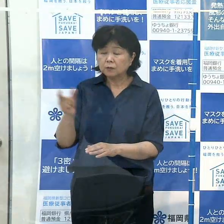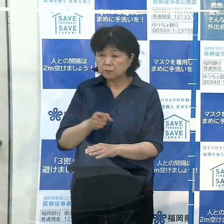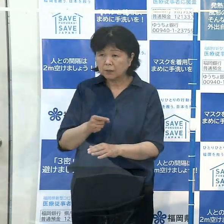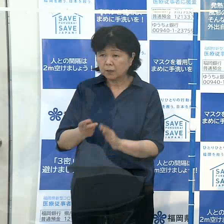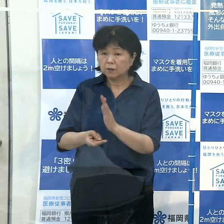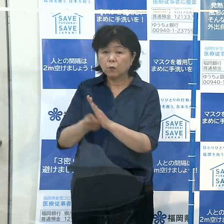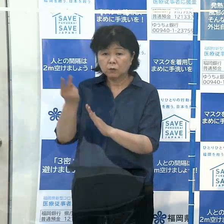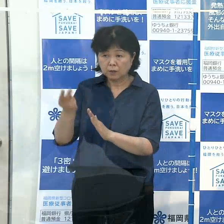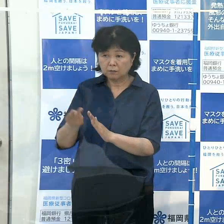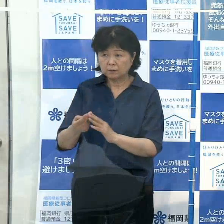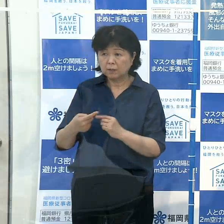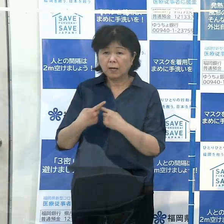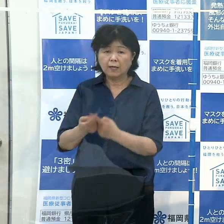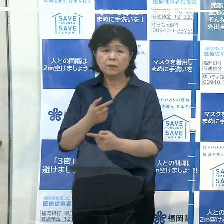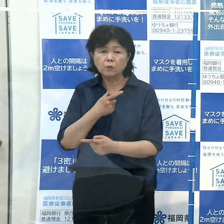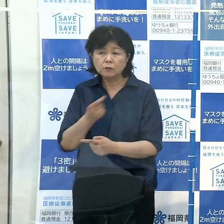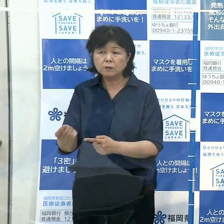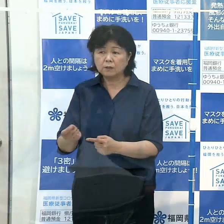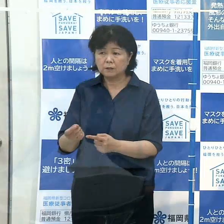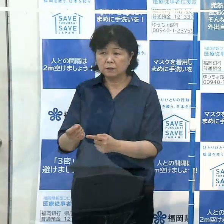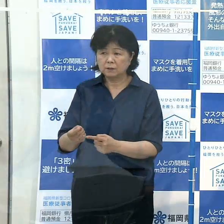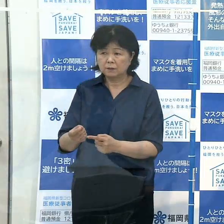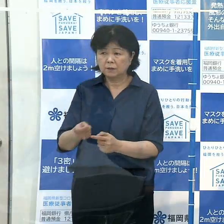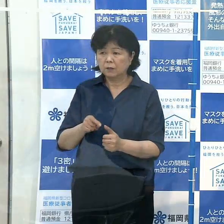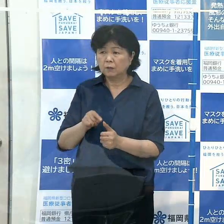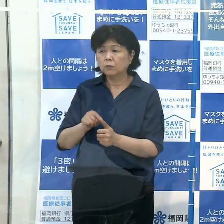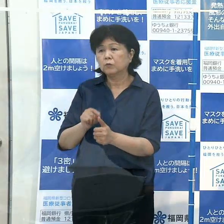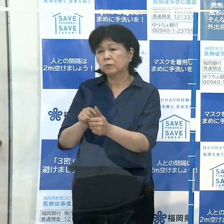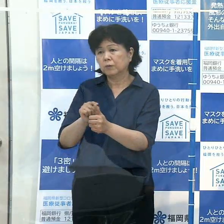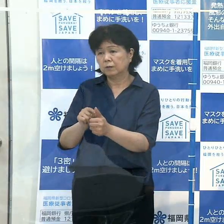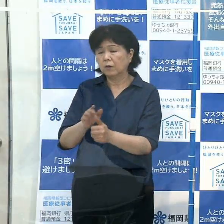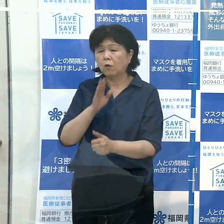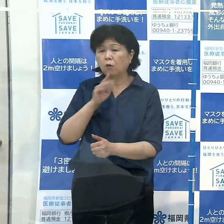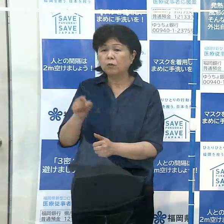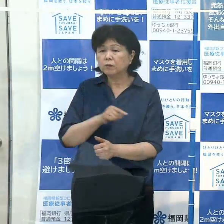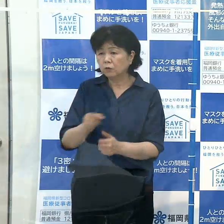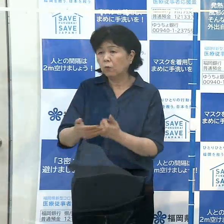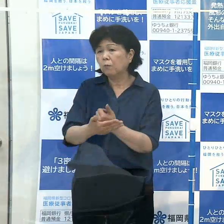間の宿泊施設に入っていただくというのがご本人を